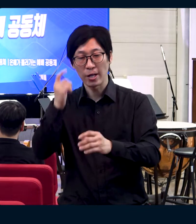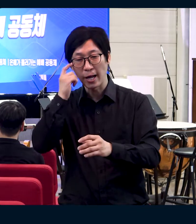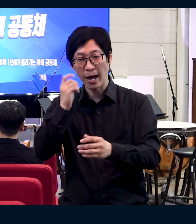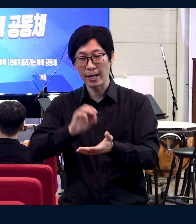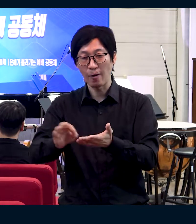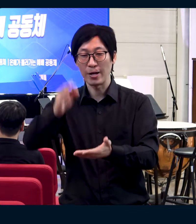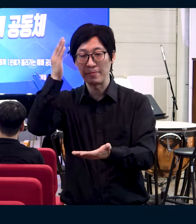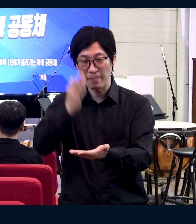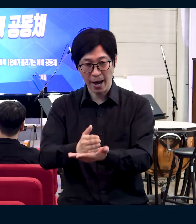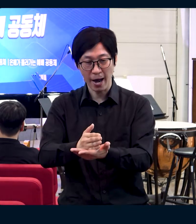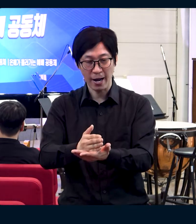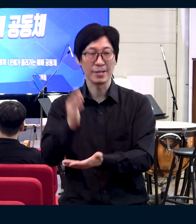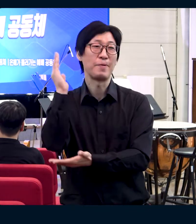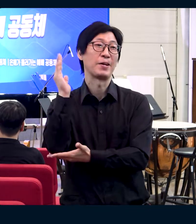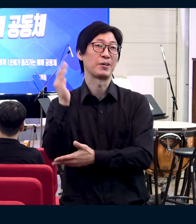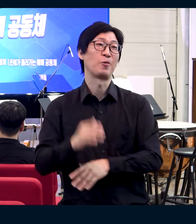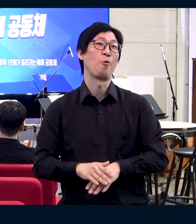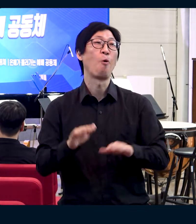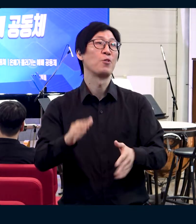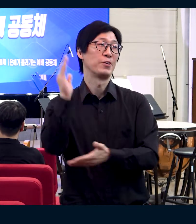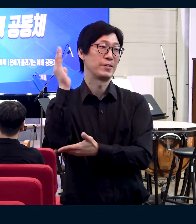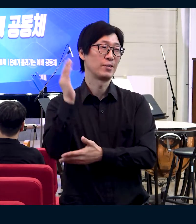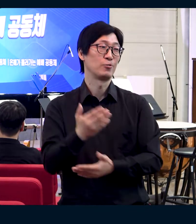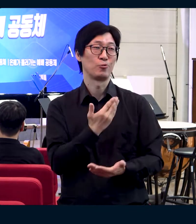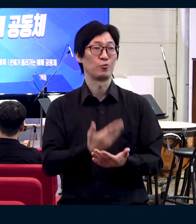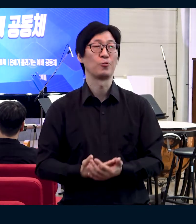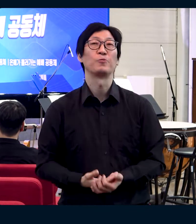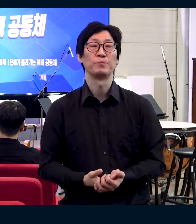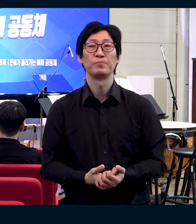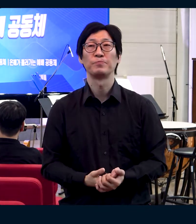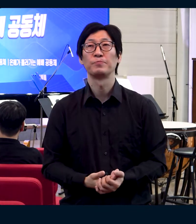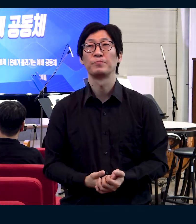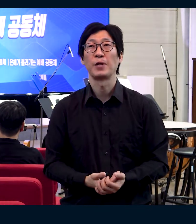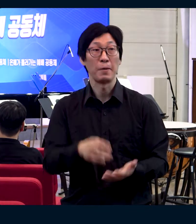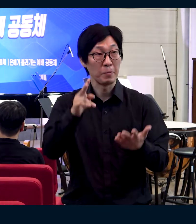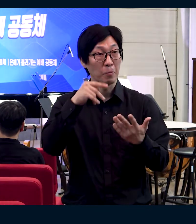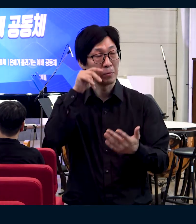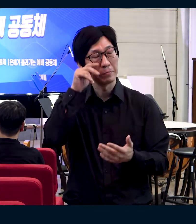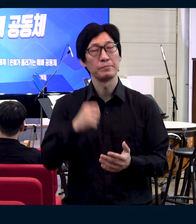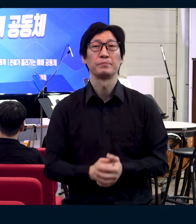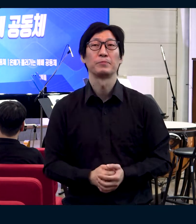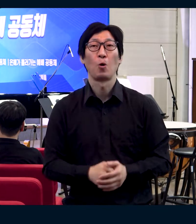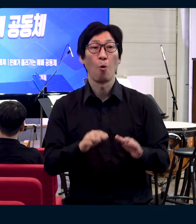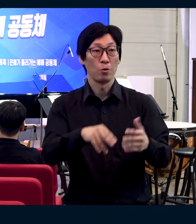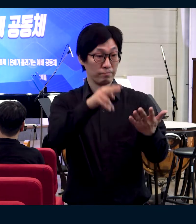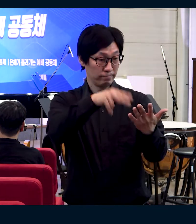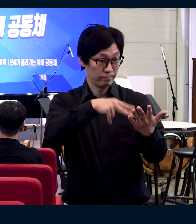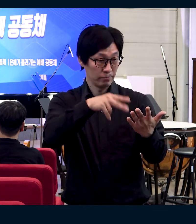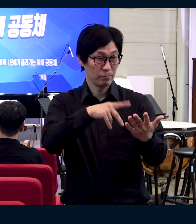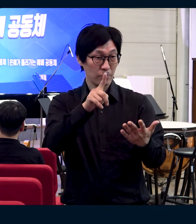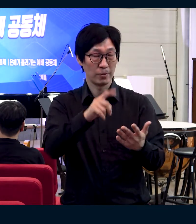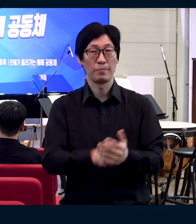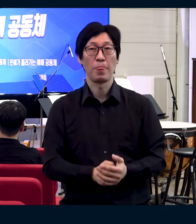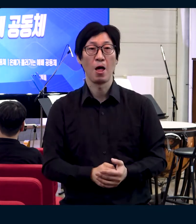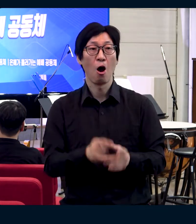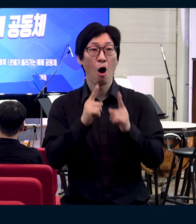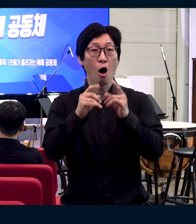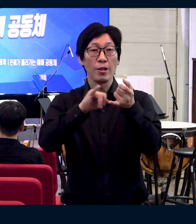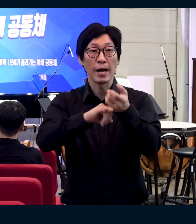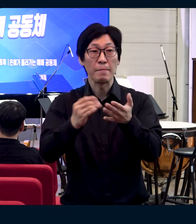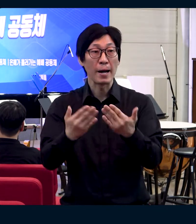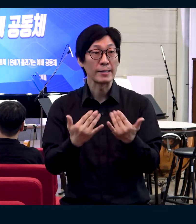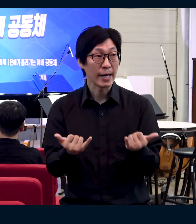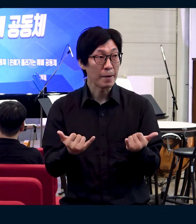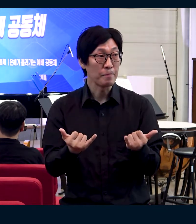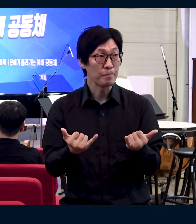합니다. 이것이 오늘의 메시지예요. 자, 보십시다. 오늘 말씀을 보면 언약을 받은